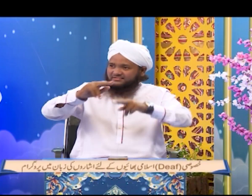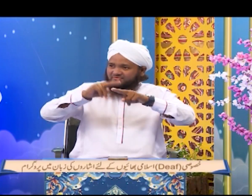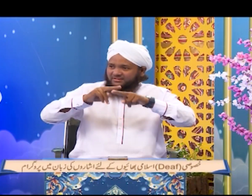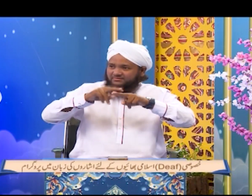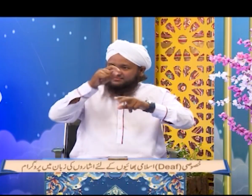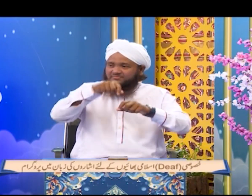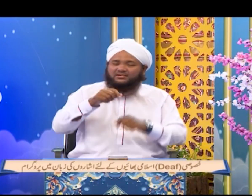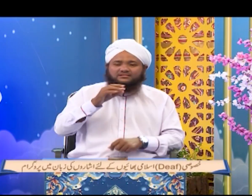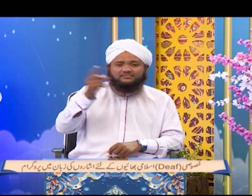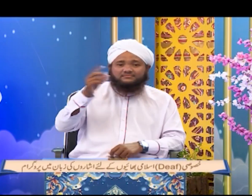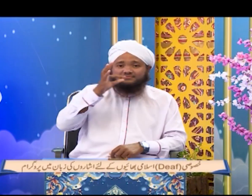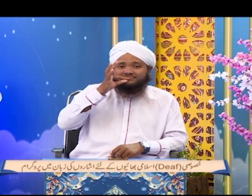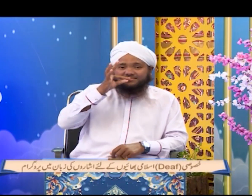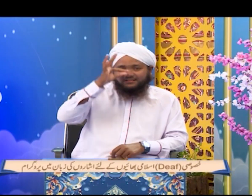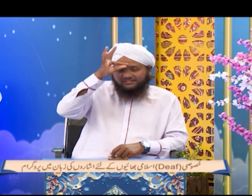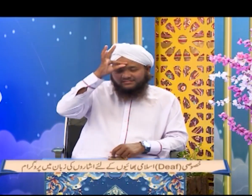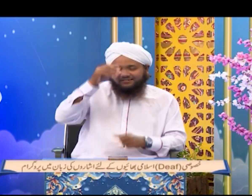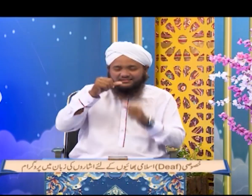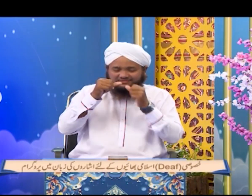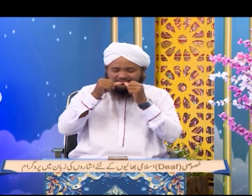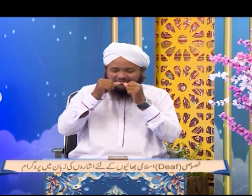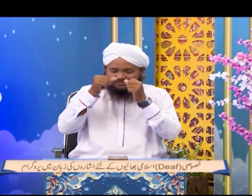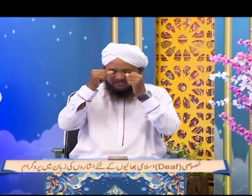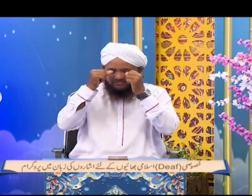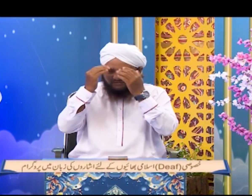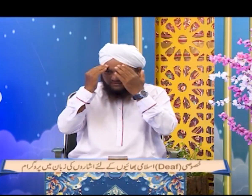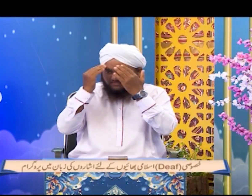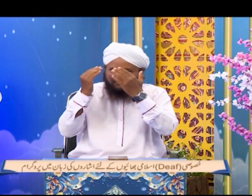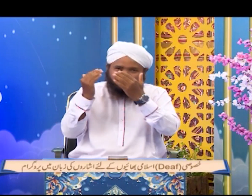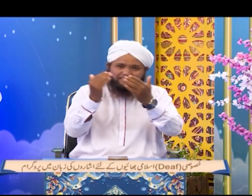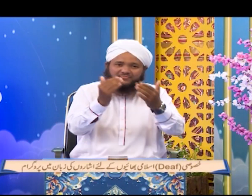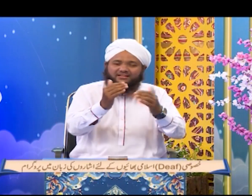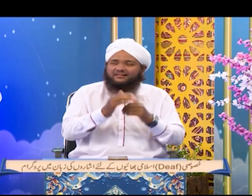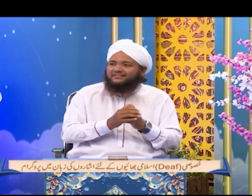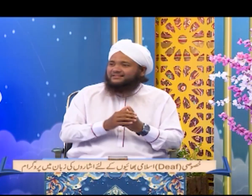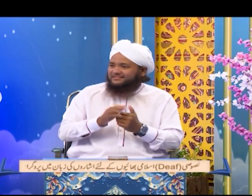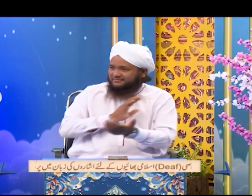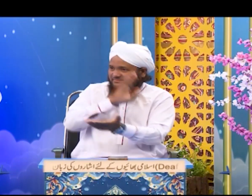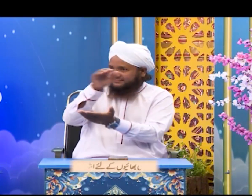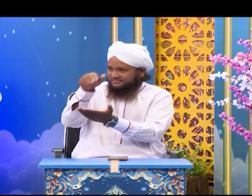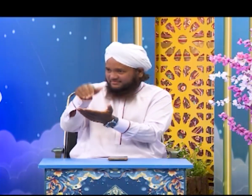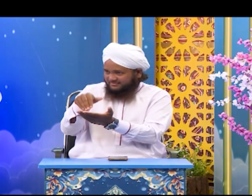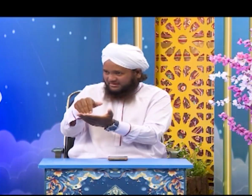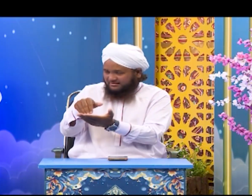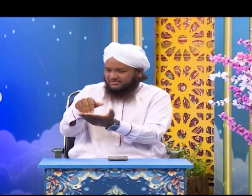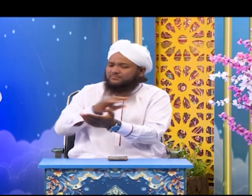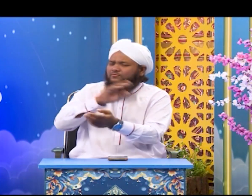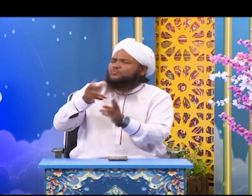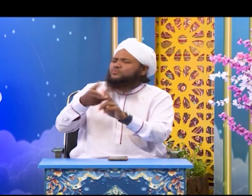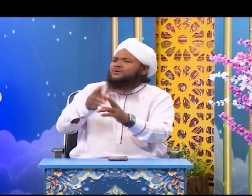محبوب رب العزت صلی اللہ تعالیٰ علیہ وآلہ وسلم کی خدمت سراپا شفقت میں حاضر ہوتی تو